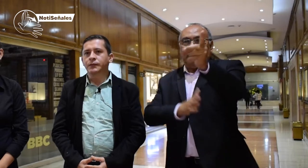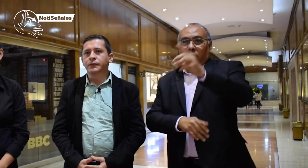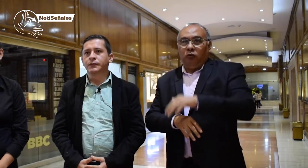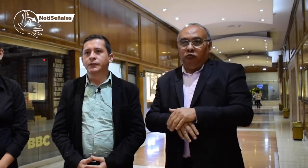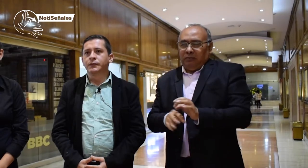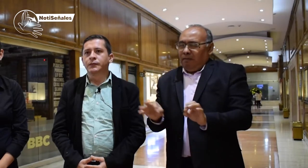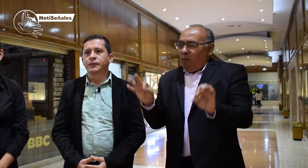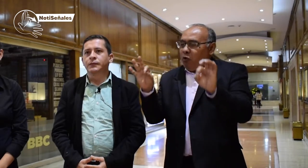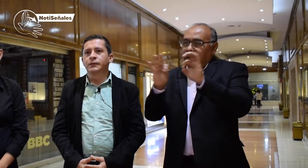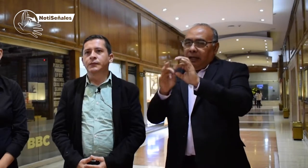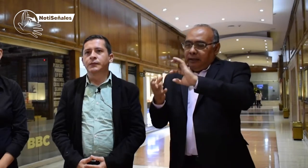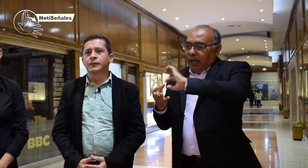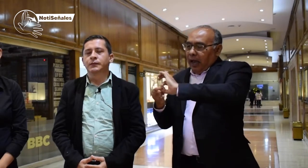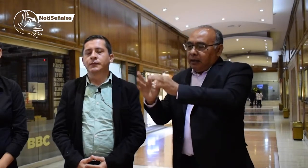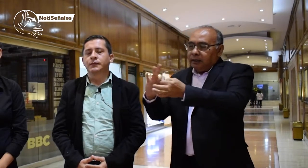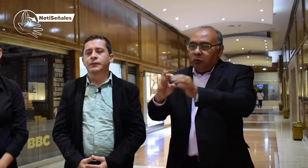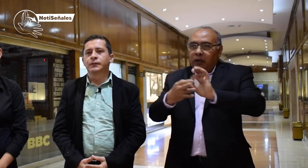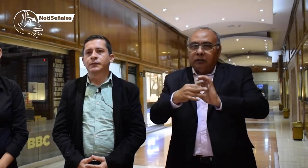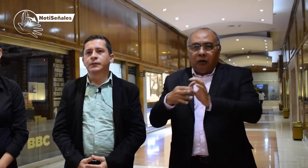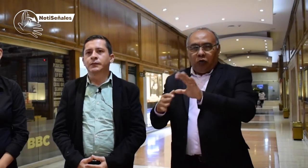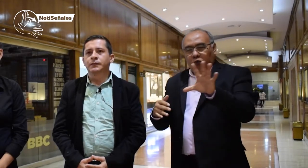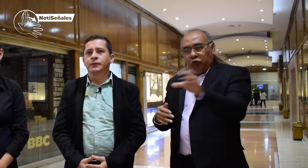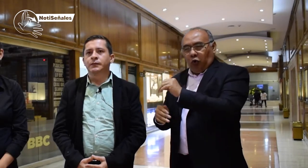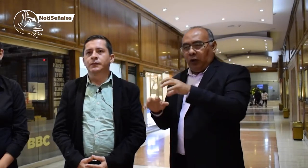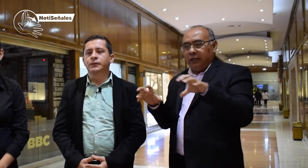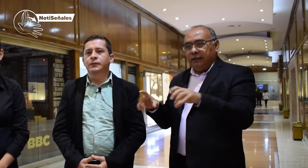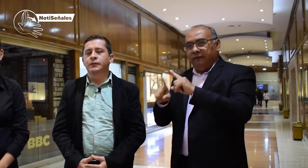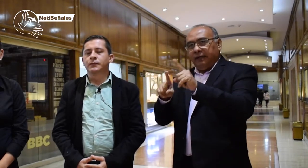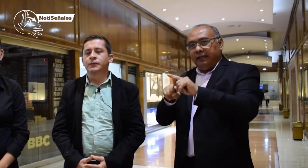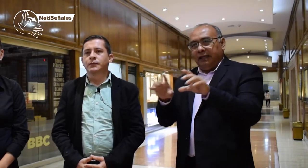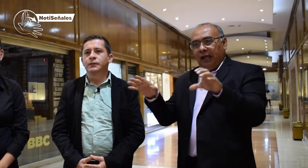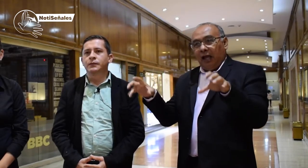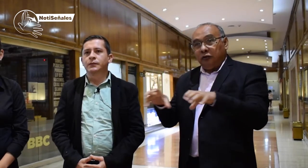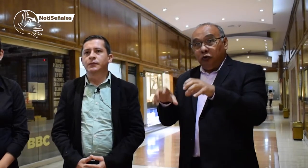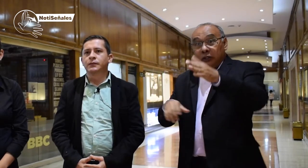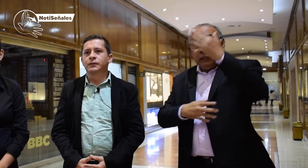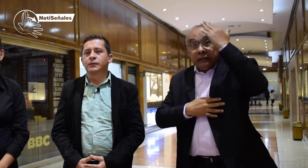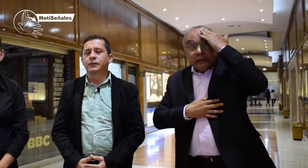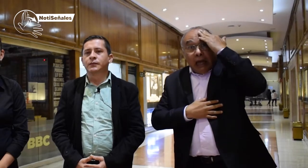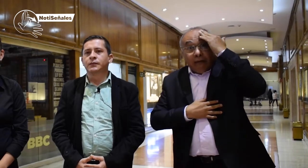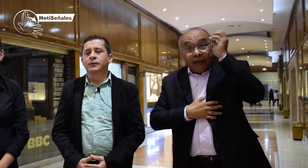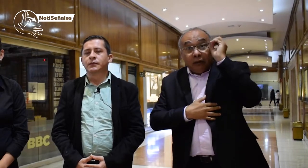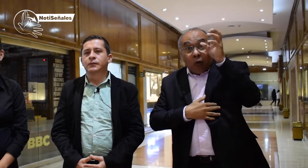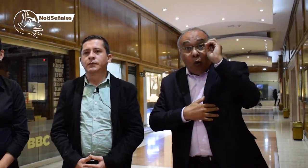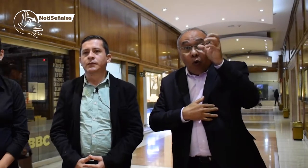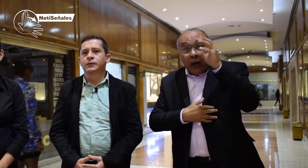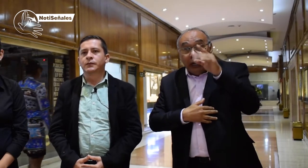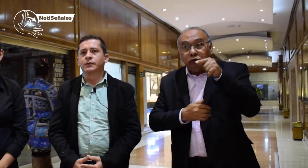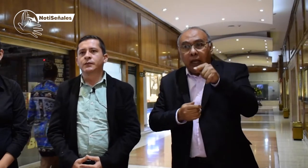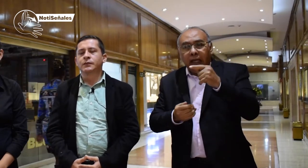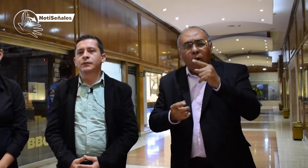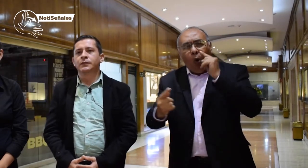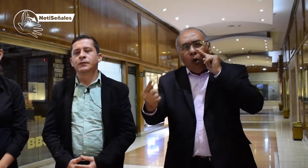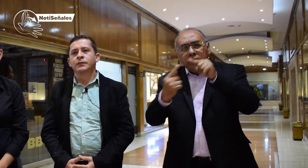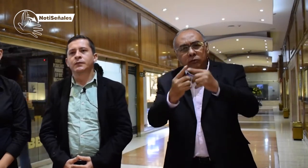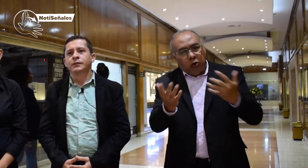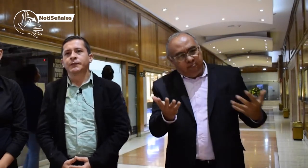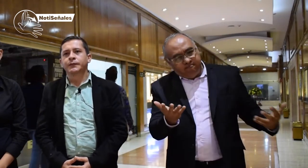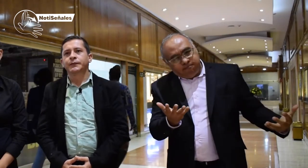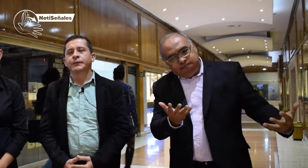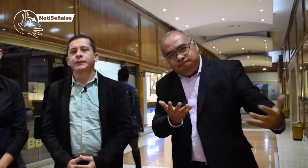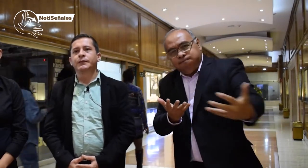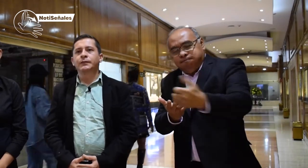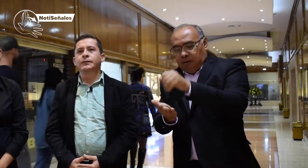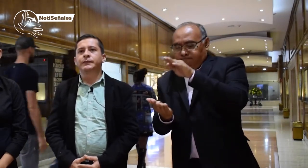conocer un poco más de la comunidad sorda para que esto también a su vez alimente la construcción de este plan de desarrollo. Ustedes saben que